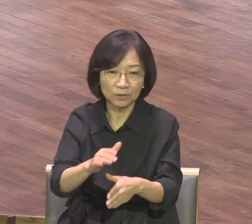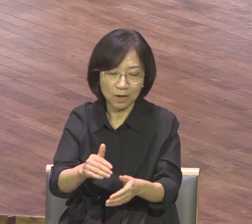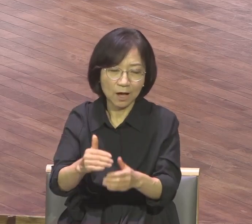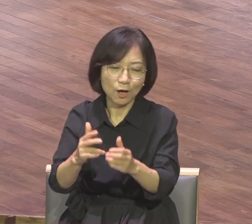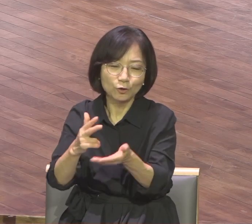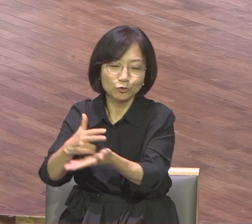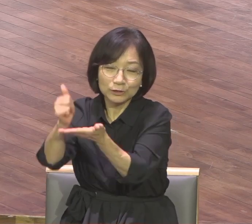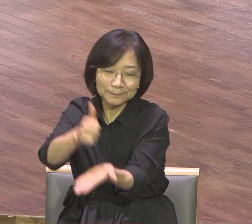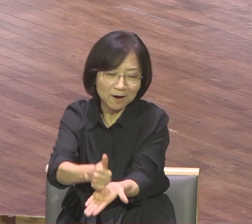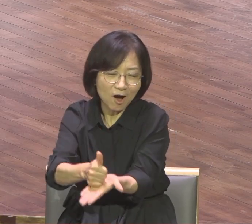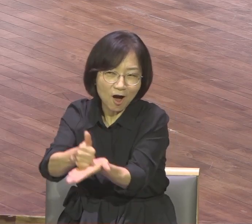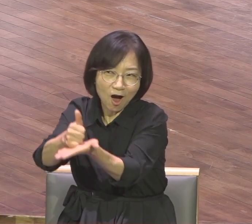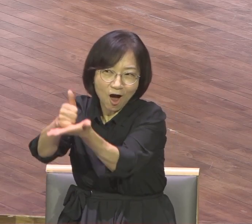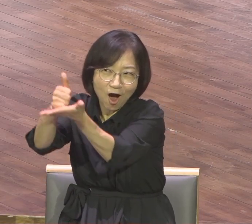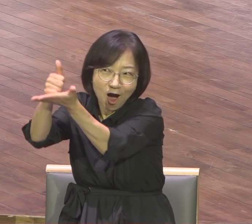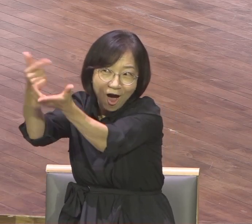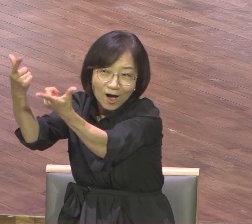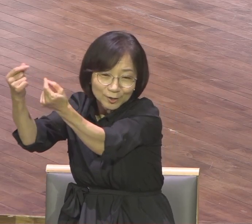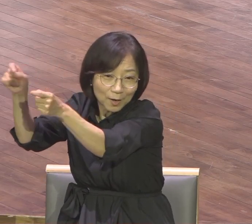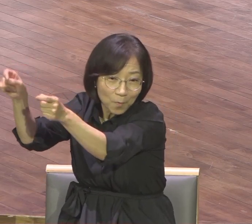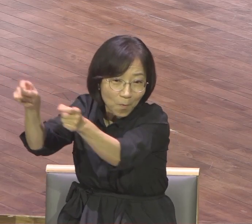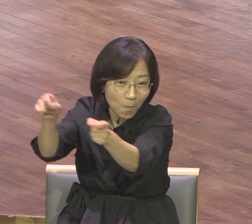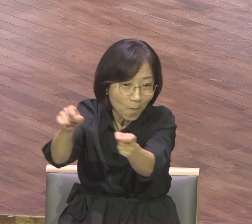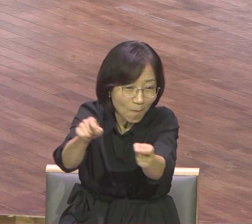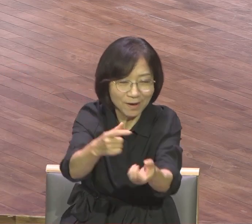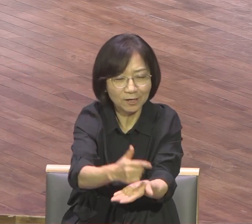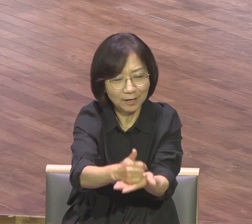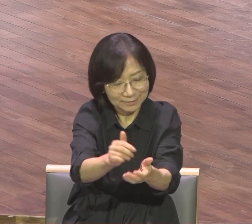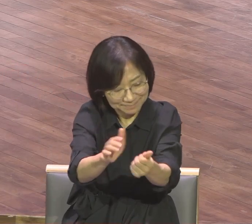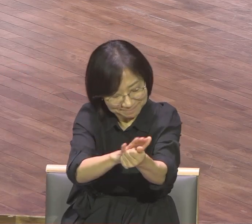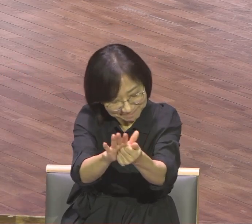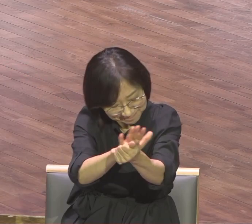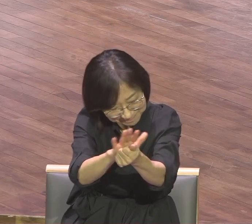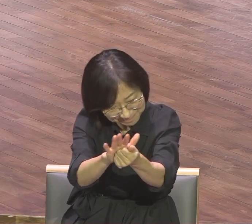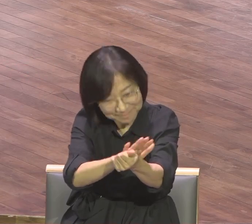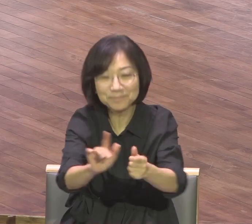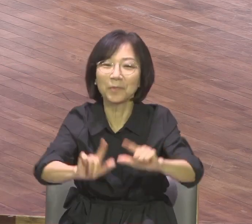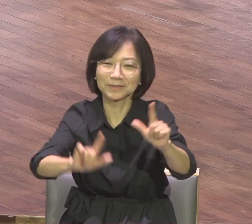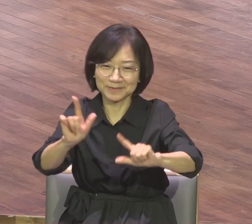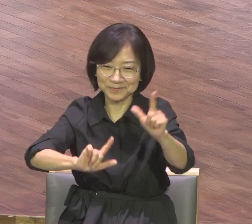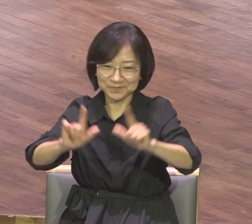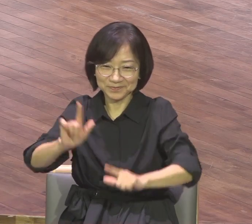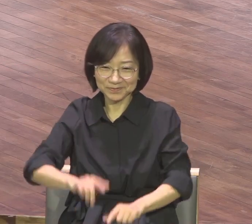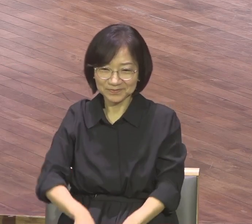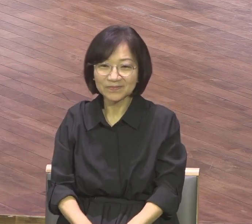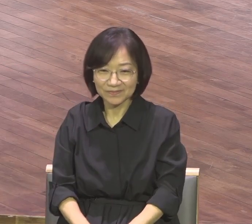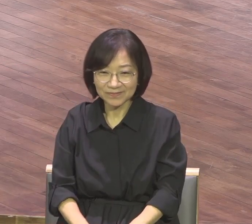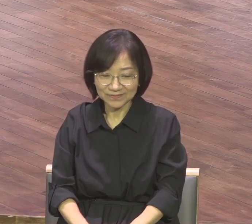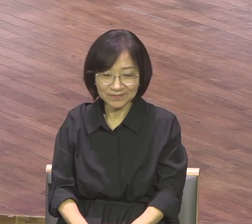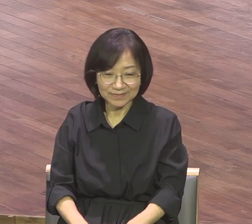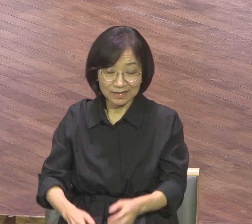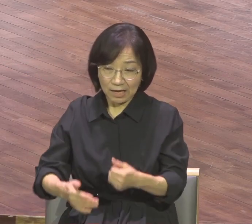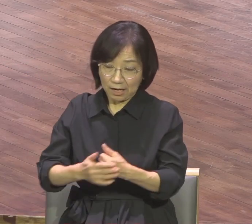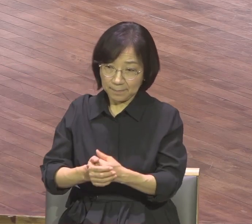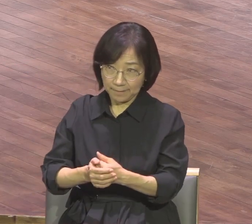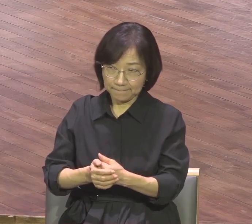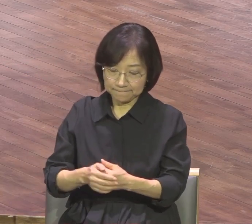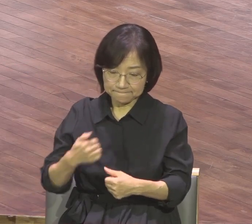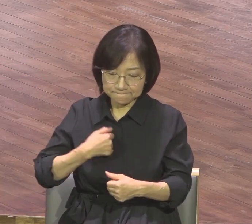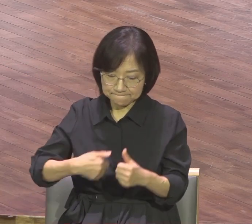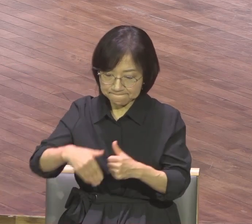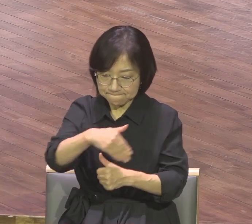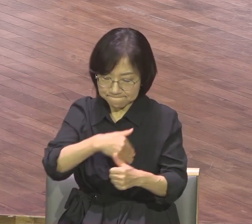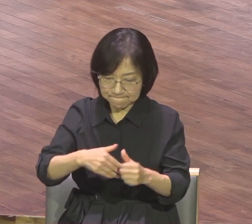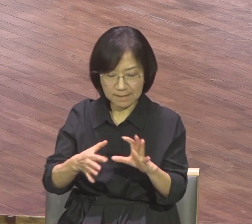여기에서 참된 행복을 맛봤다. 사실 주를 섬긴다는 이 자세가 되어 있으면요 어떤 행편에 처하든지